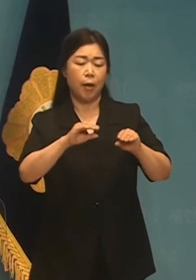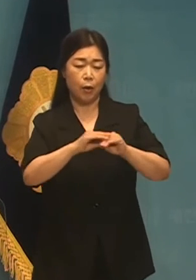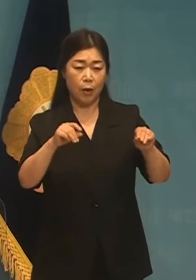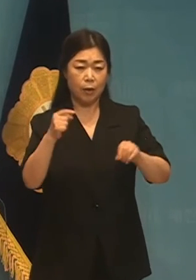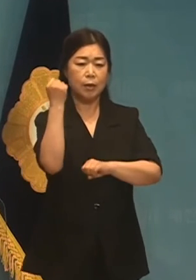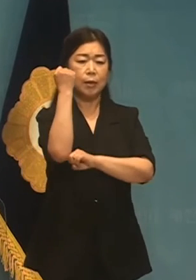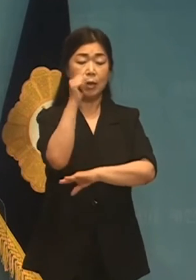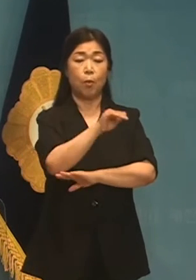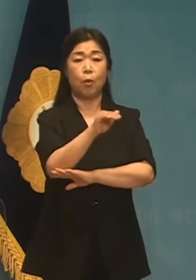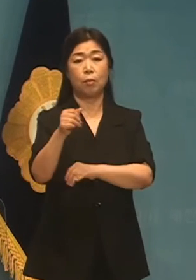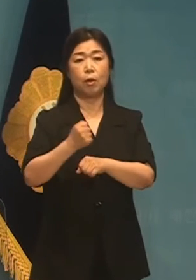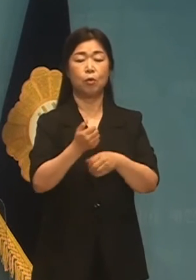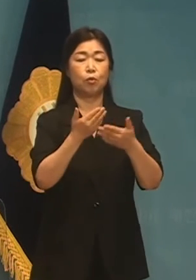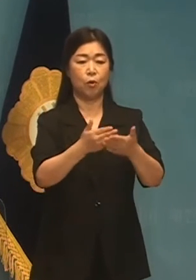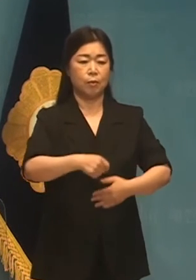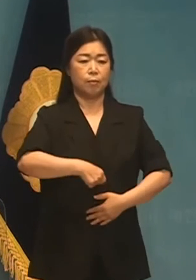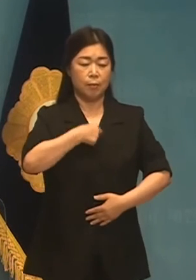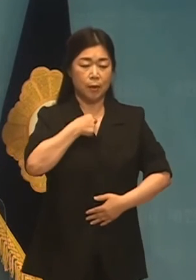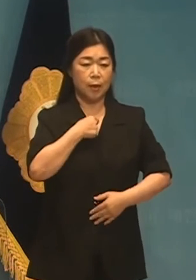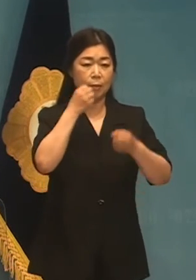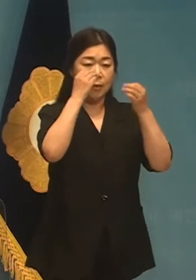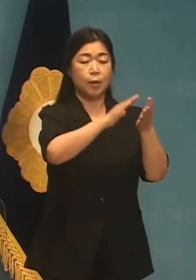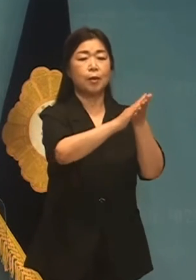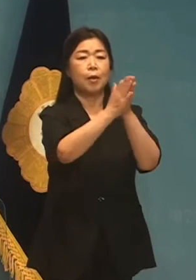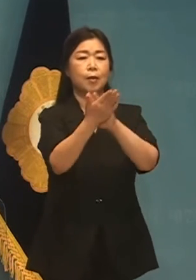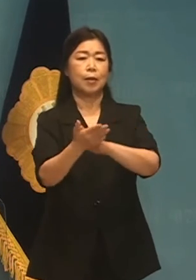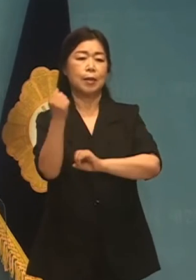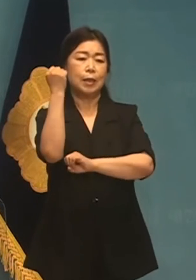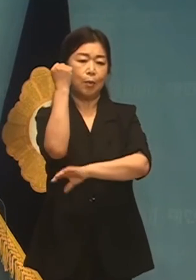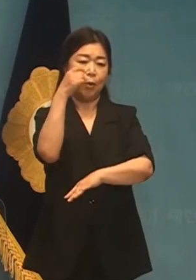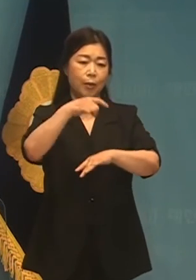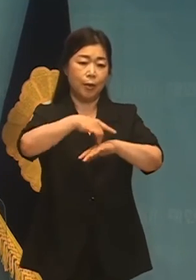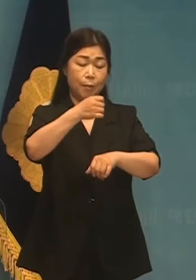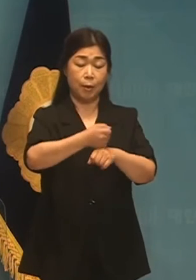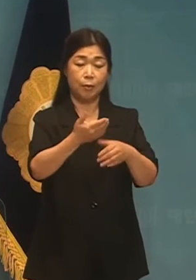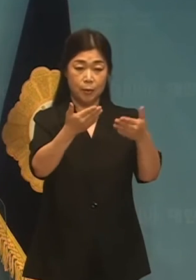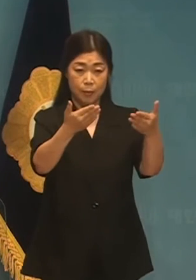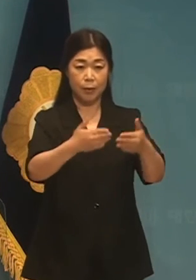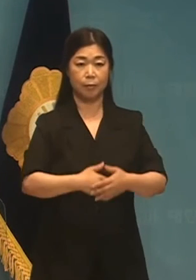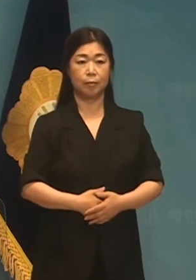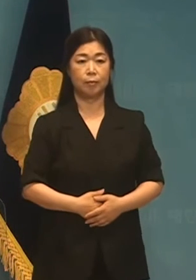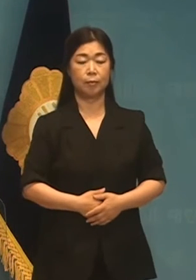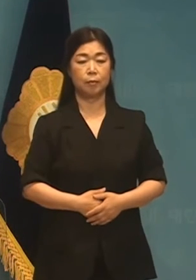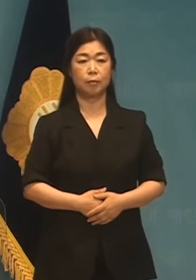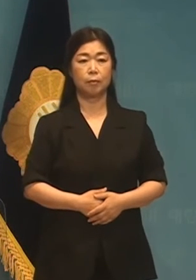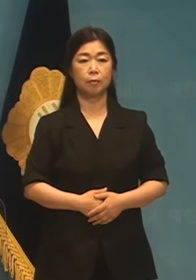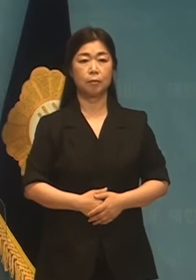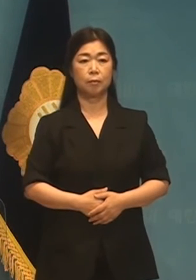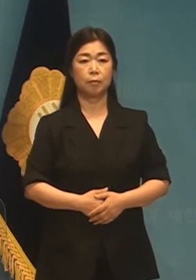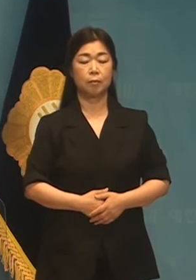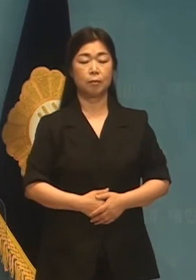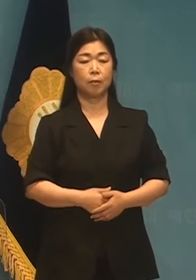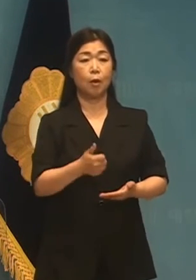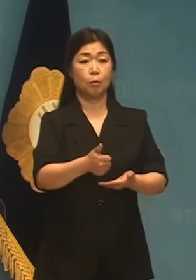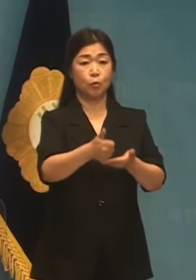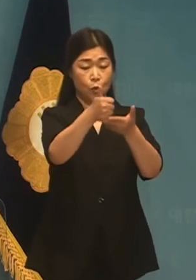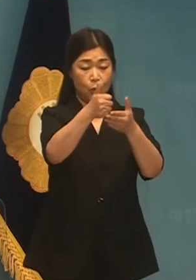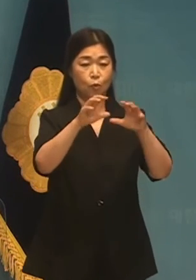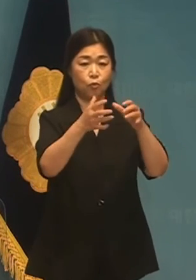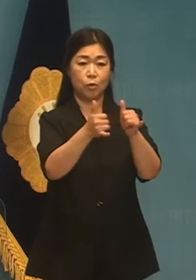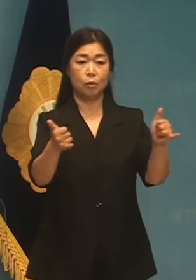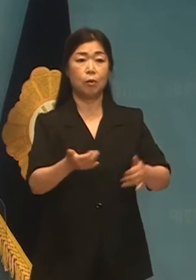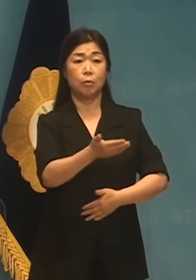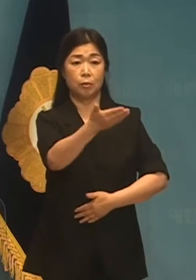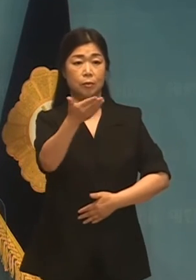국정운영의 지침이자 정의로운 전환의 나침반으로 삼겠습니다. 존경하는 국민